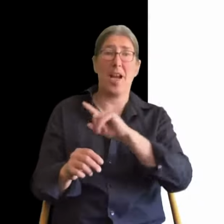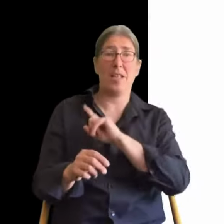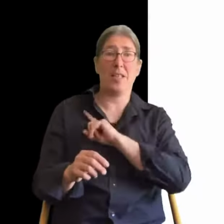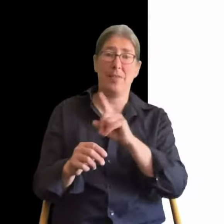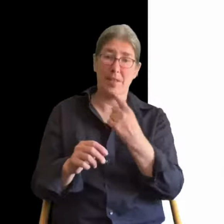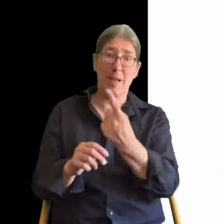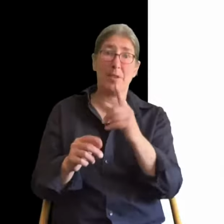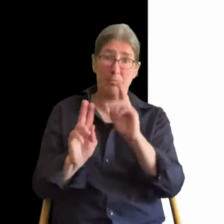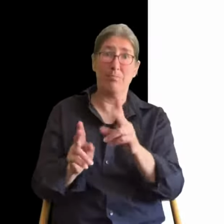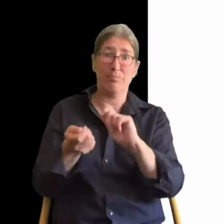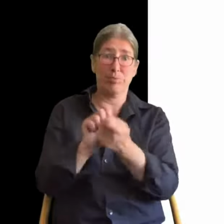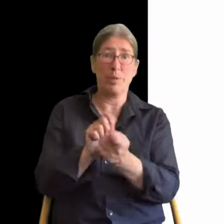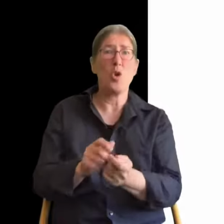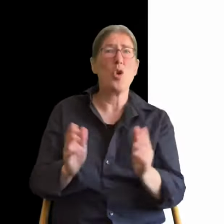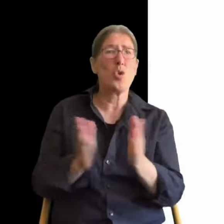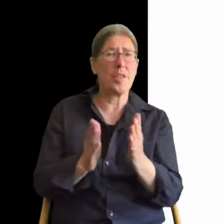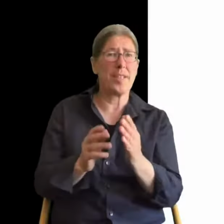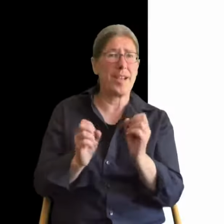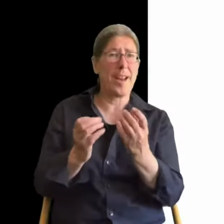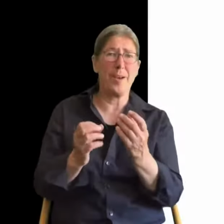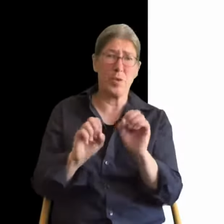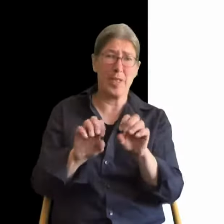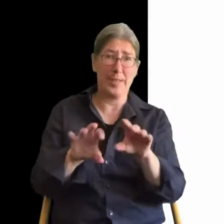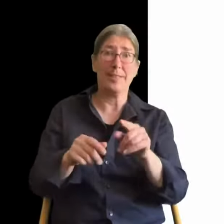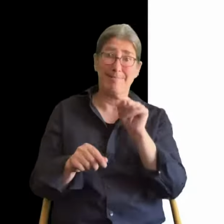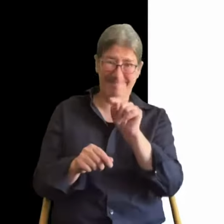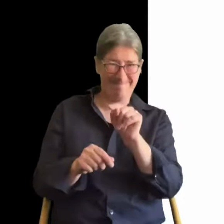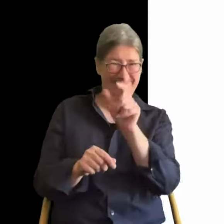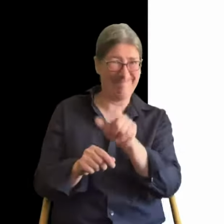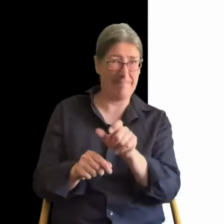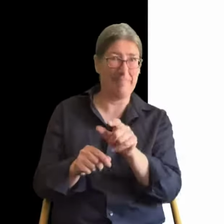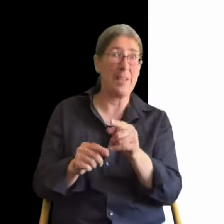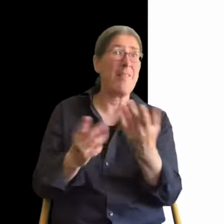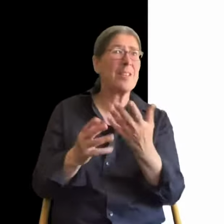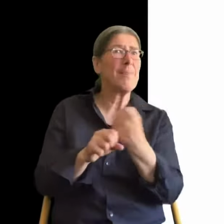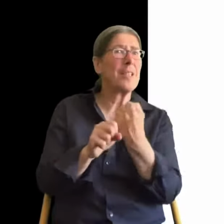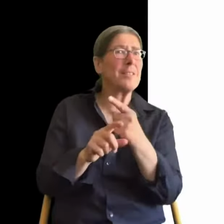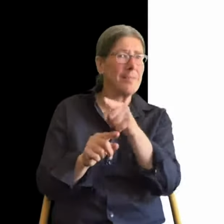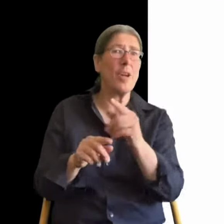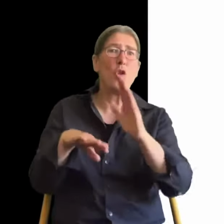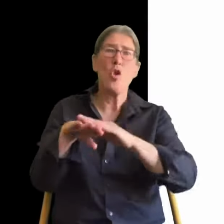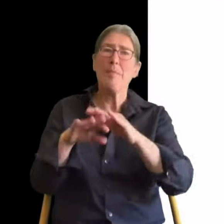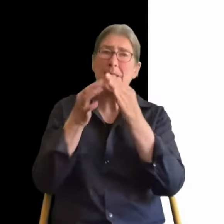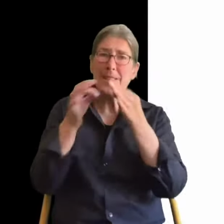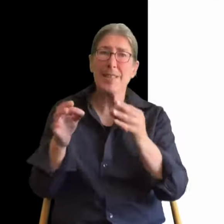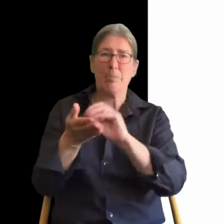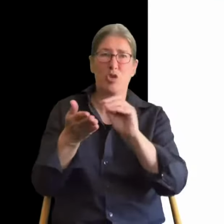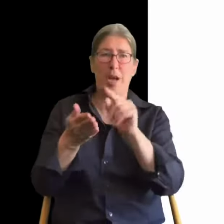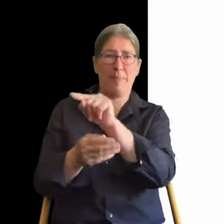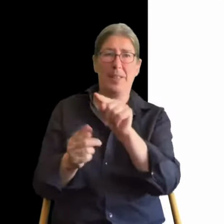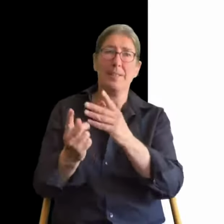werden. Nochmal kurz zur Erklärung: attributive Adjektive, das sind die Adjektive, die Nomen genauer